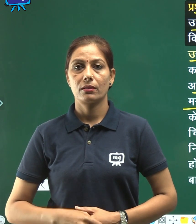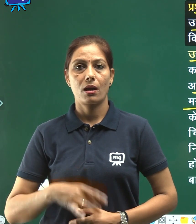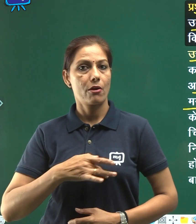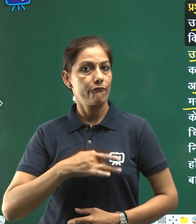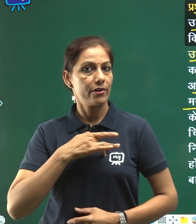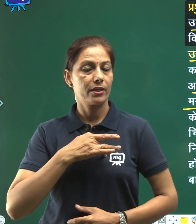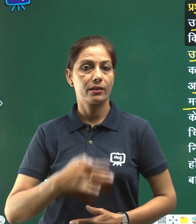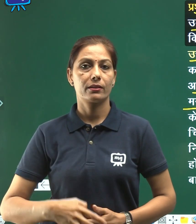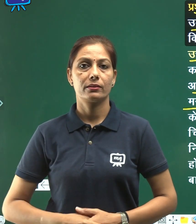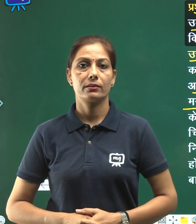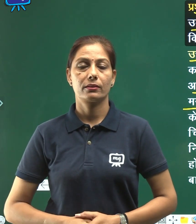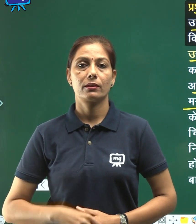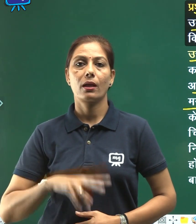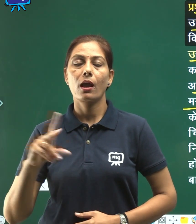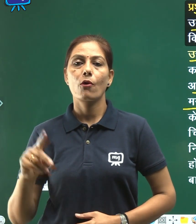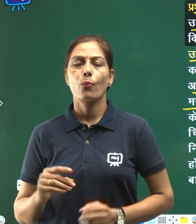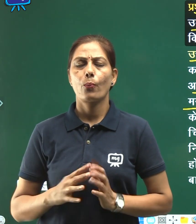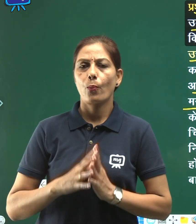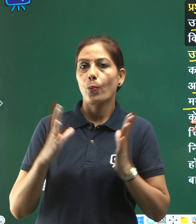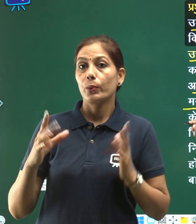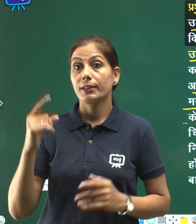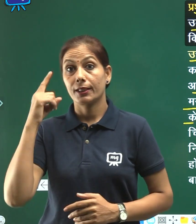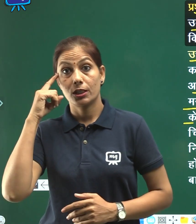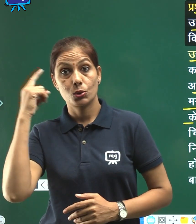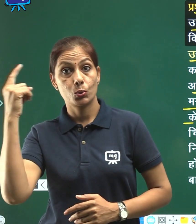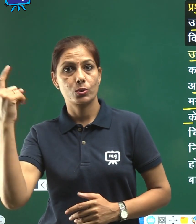भावों एवं असीम कल्पनाओं के